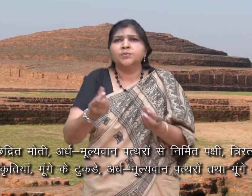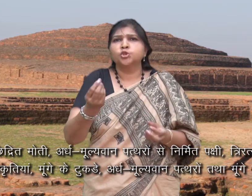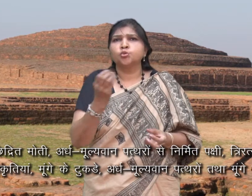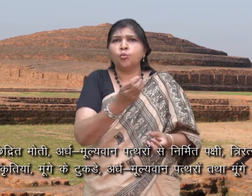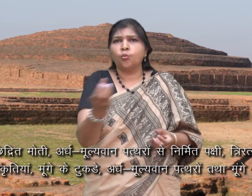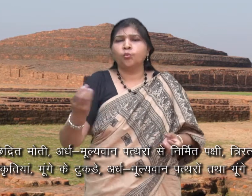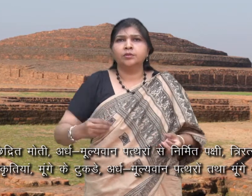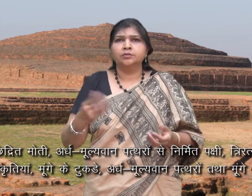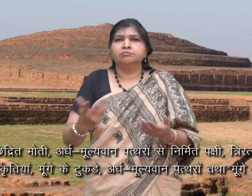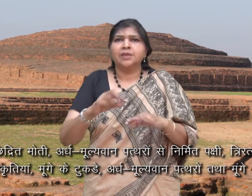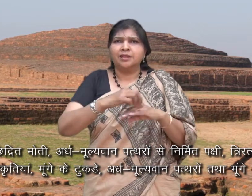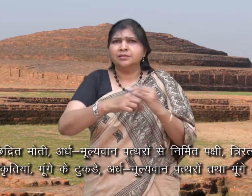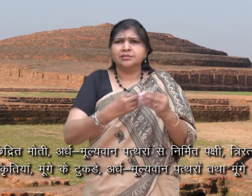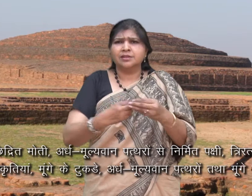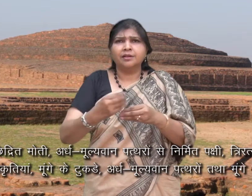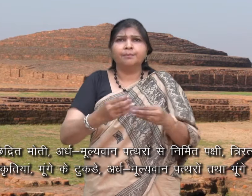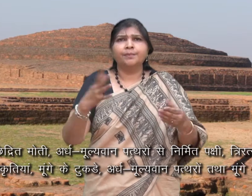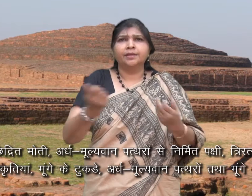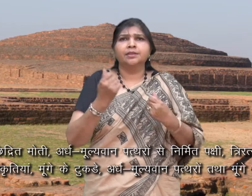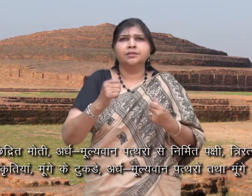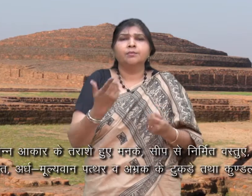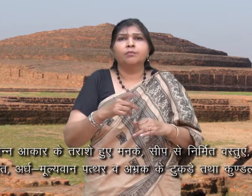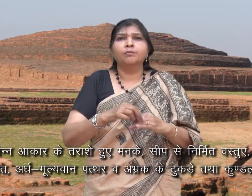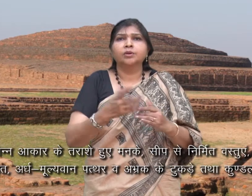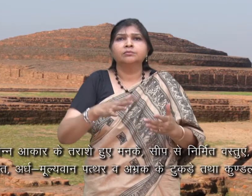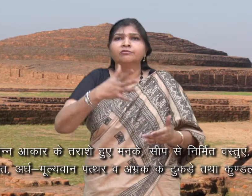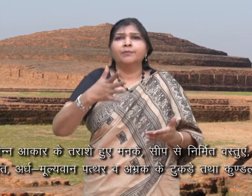तथा मूंगे से बने विभिन्न आकार के तराशे हुए मनके,